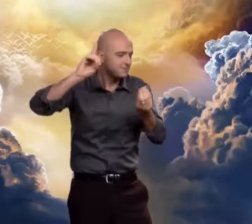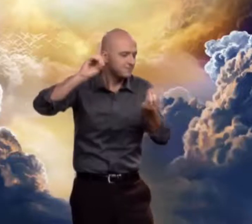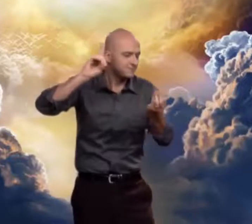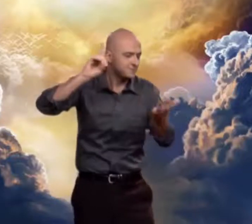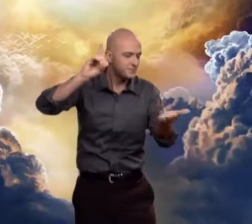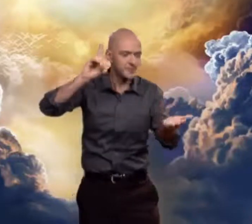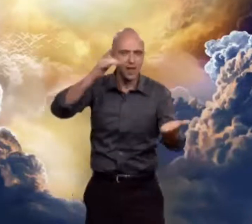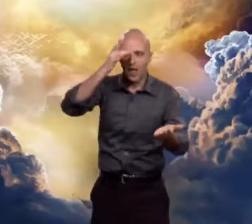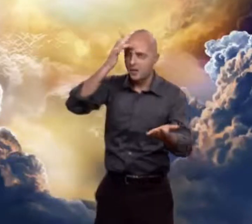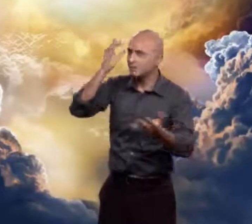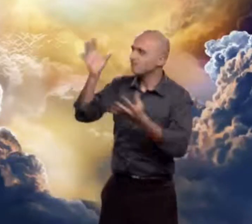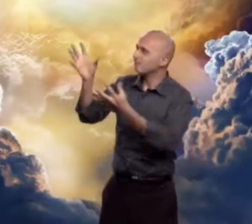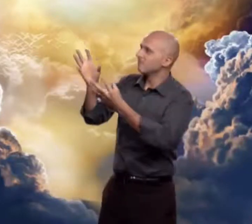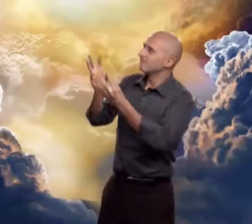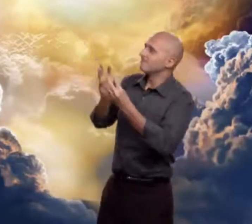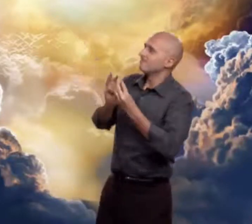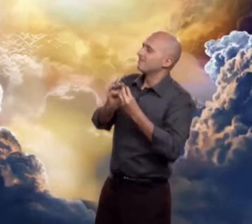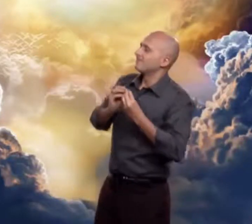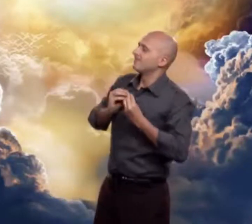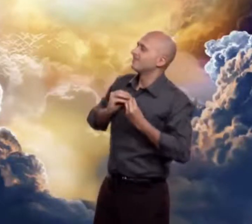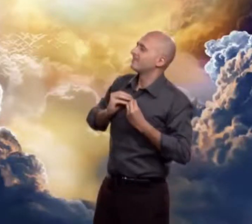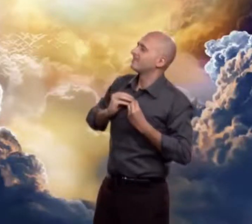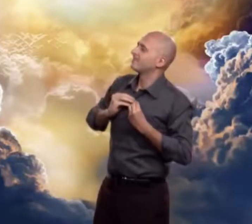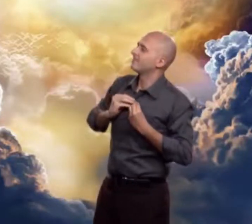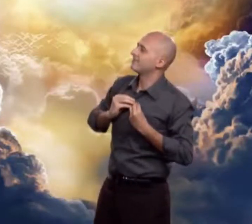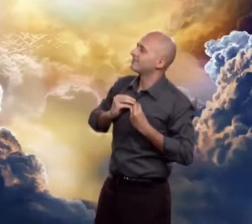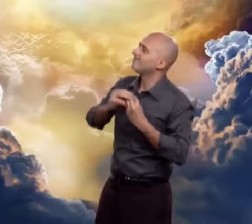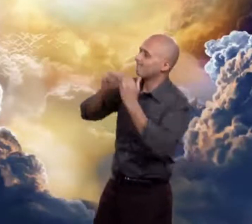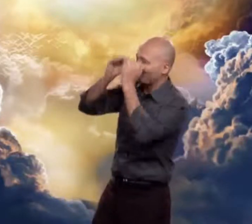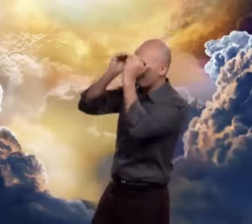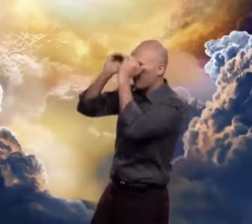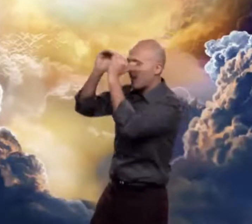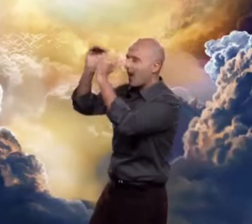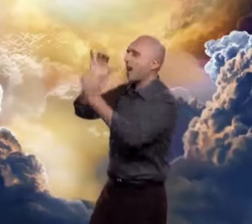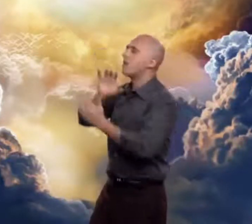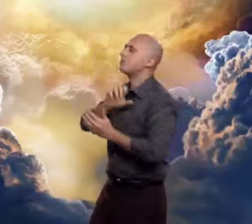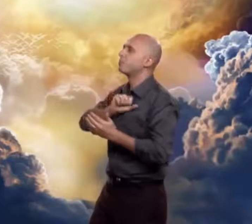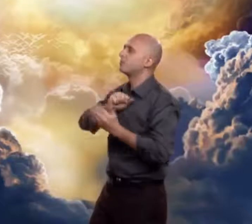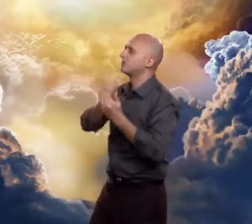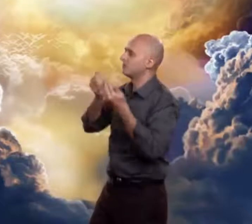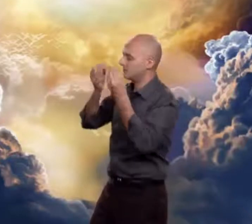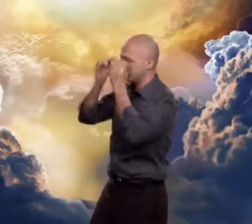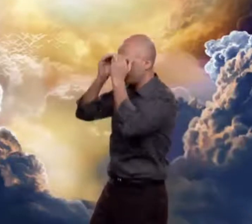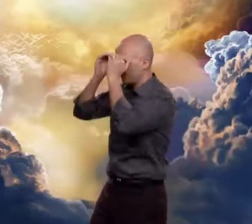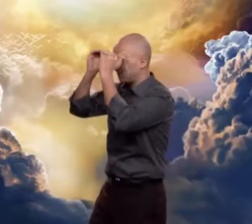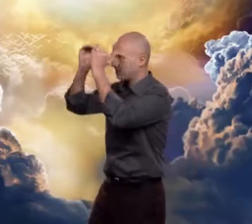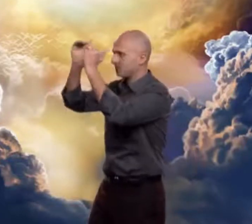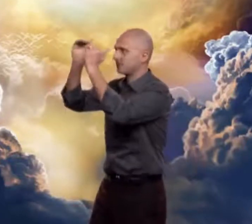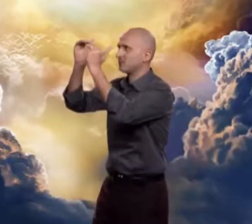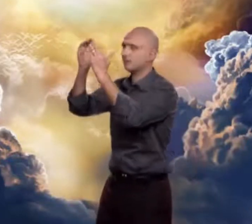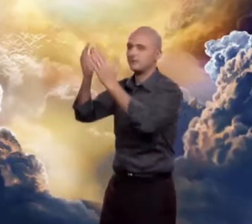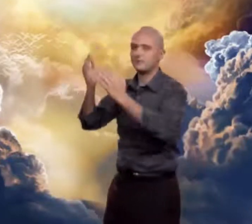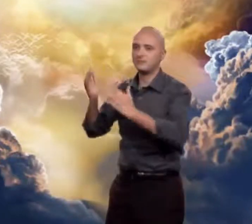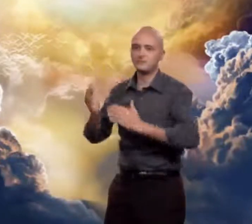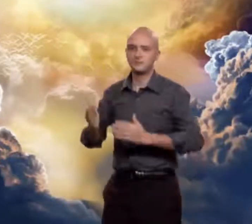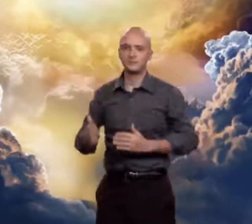mas concede a todos o poder da escolha, para que possam prestar-lhe obediência voluntária. Houve,